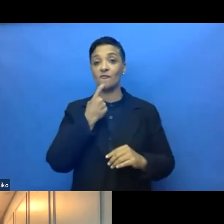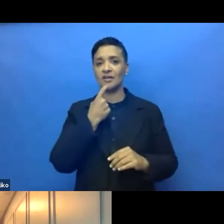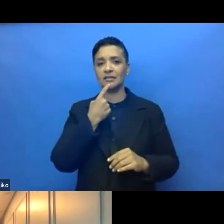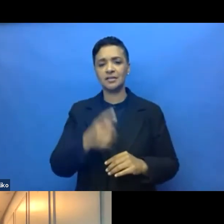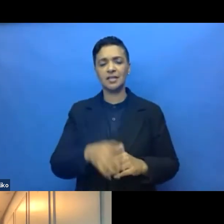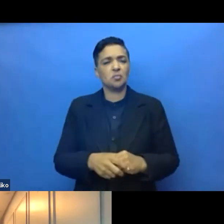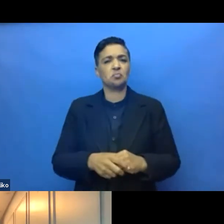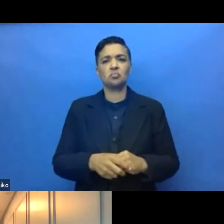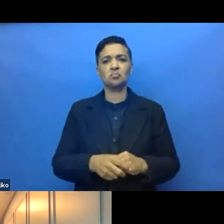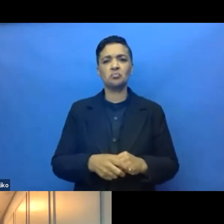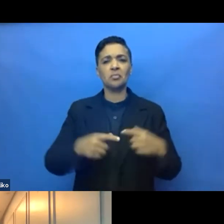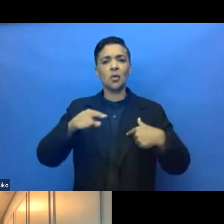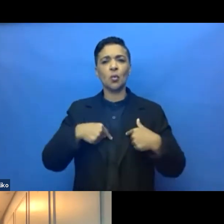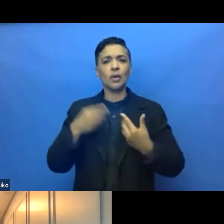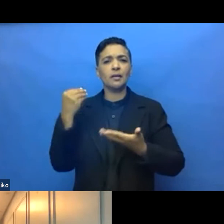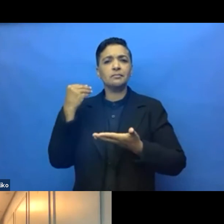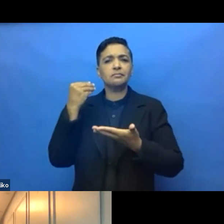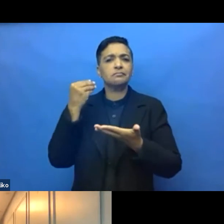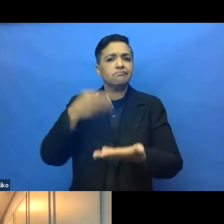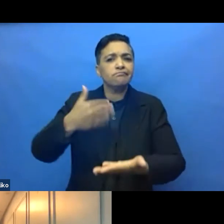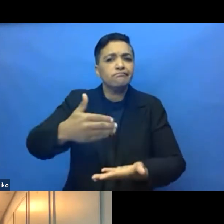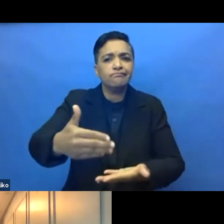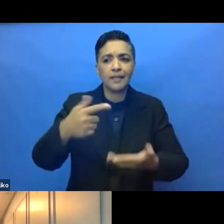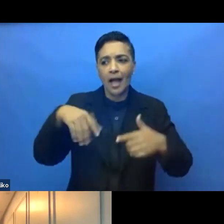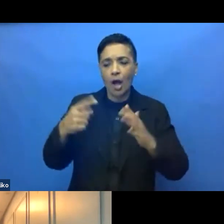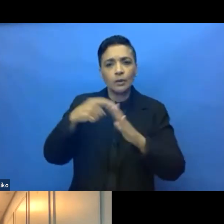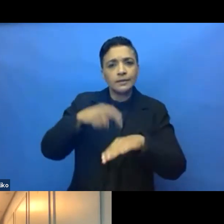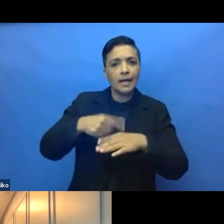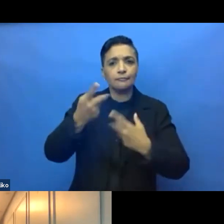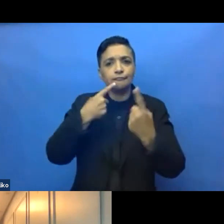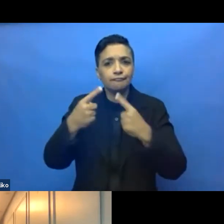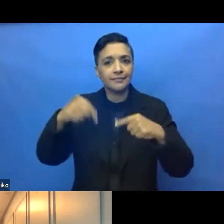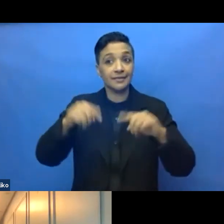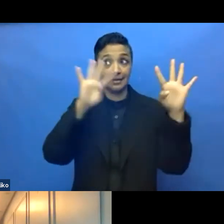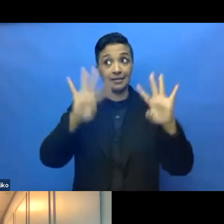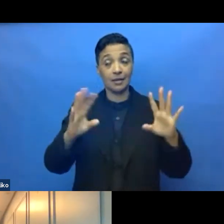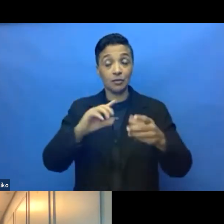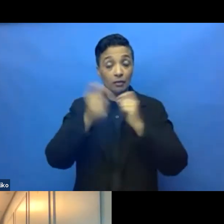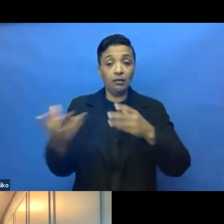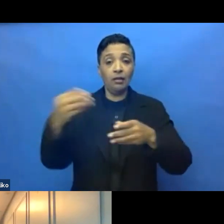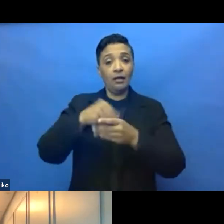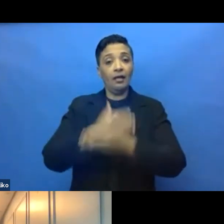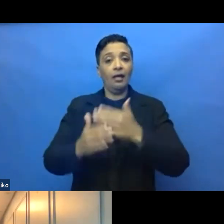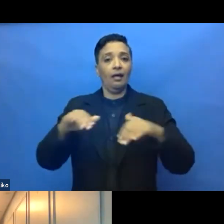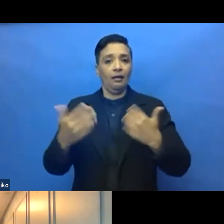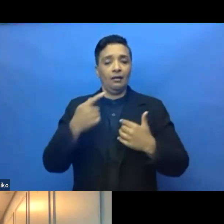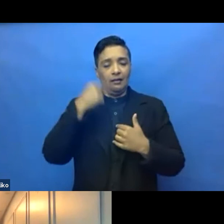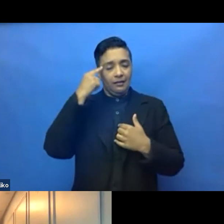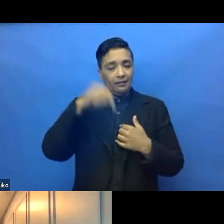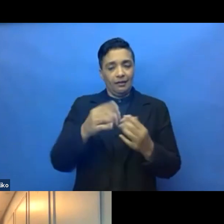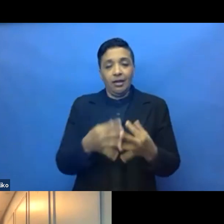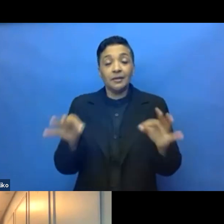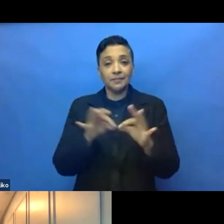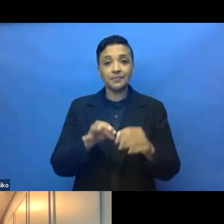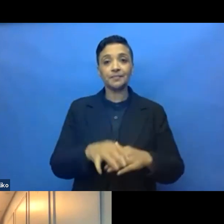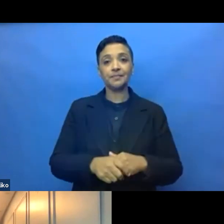le membre du panel de la Finlande parlait. Est-ce qu'on parle de cela très souvent? Et cela m'a beaucoup frappé.